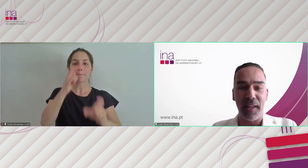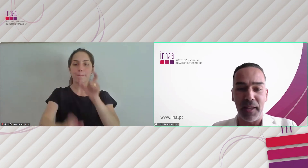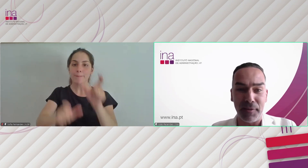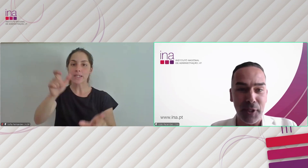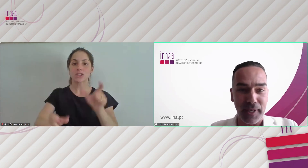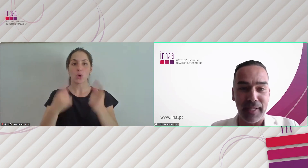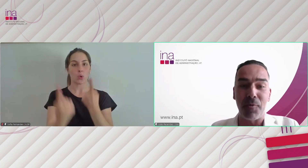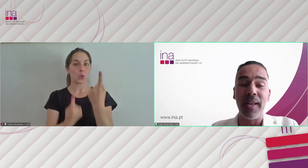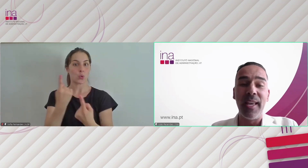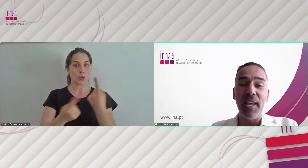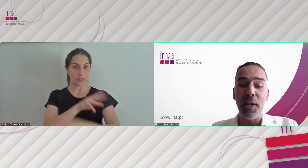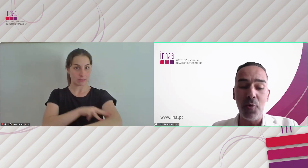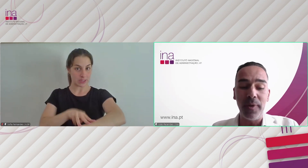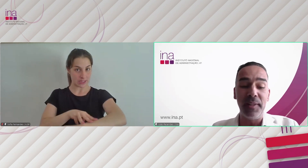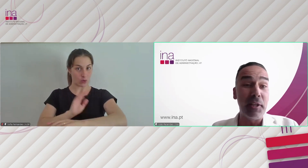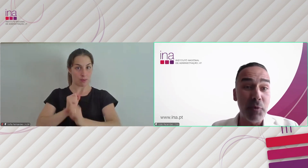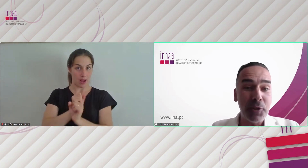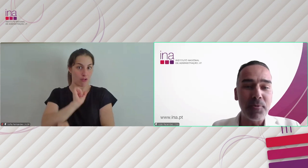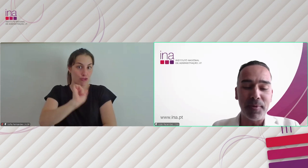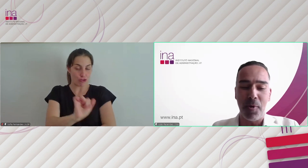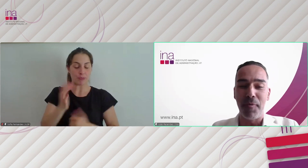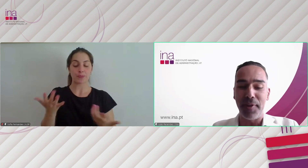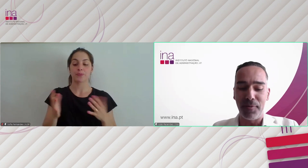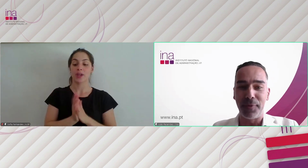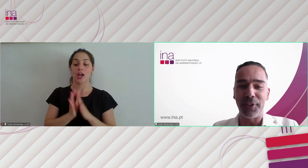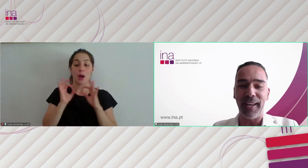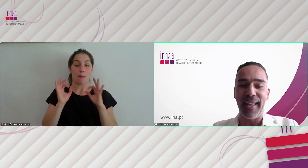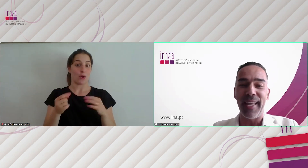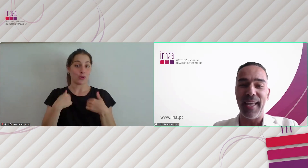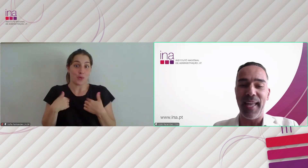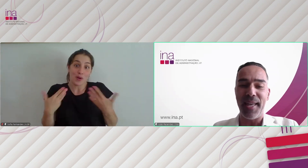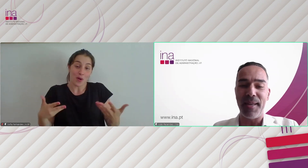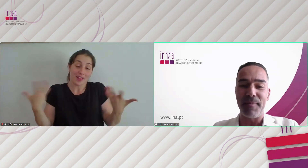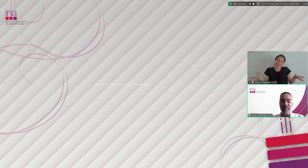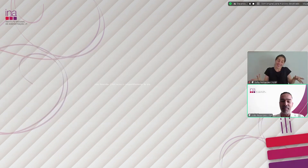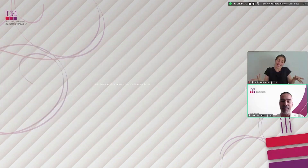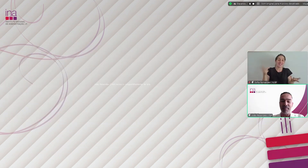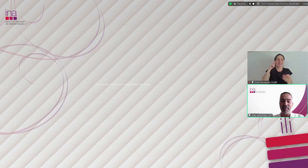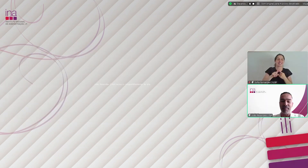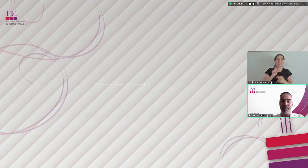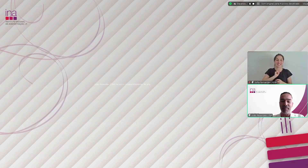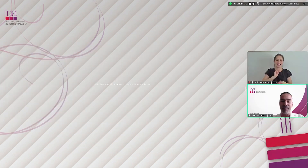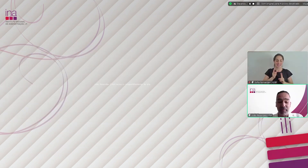da administração. Eu, dito isto, convido-vos a